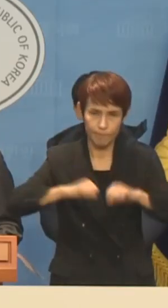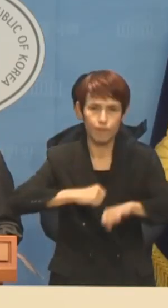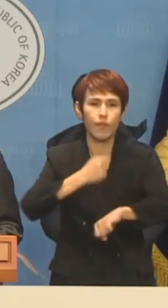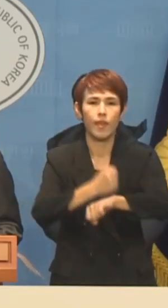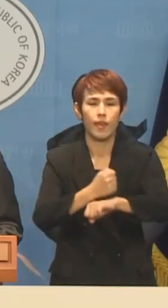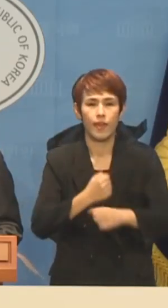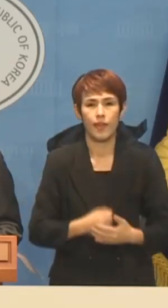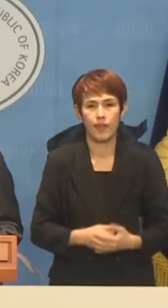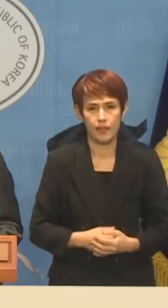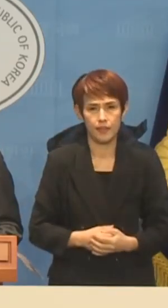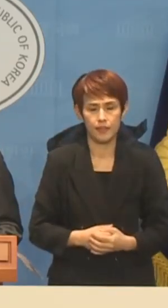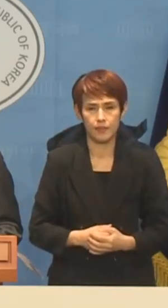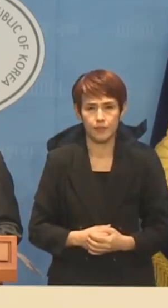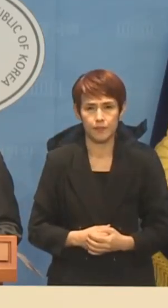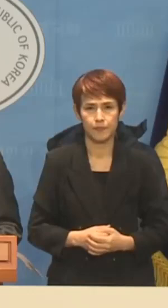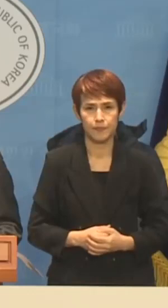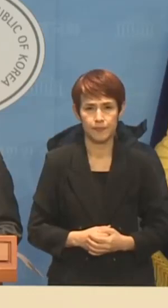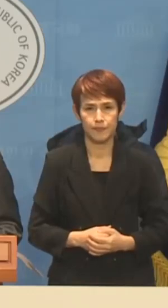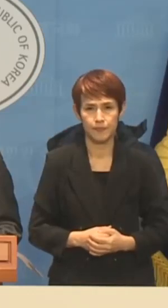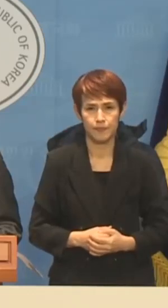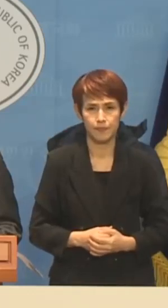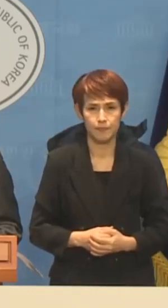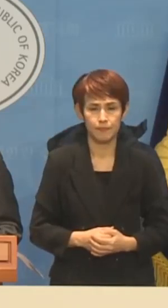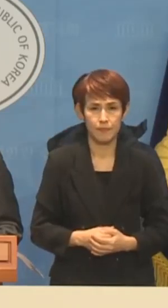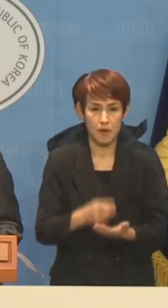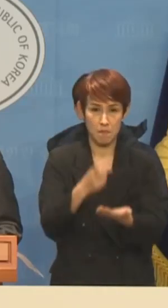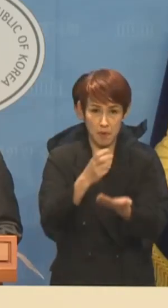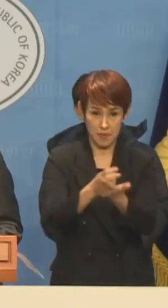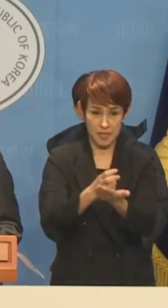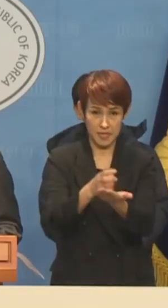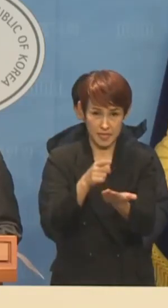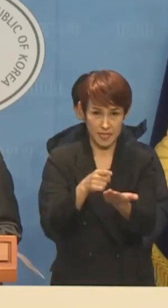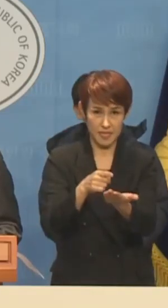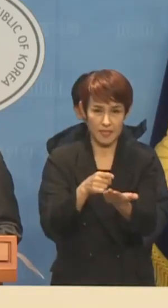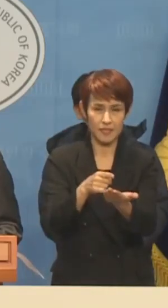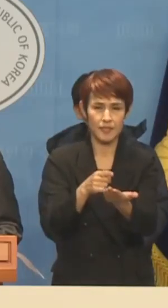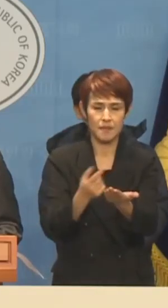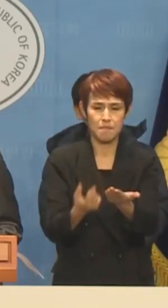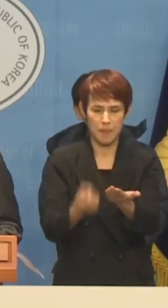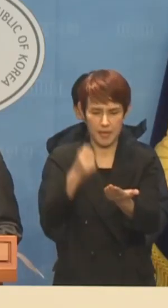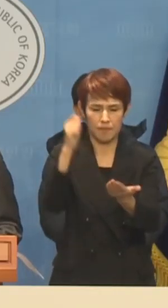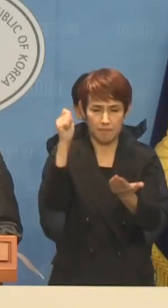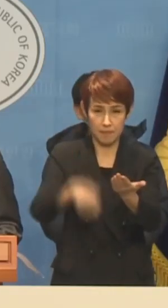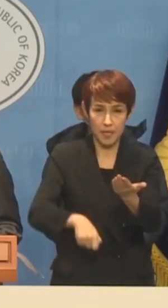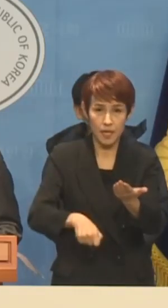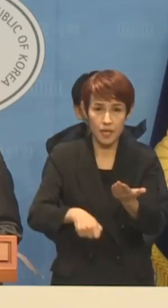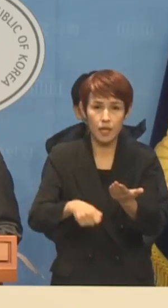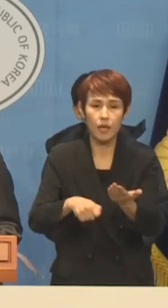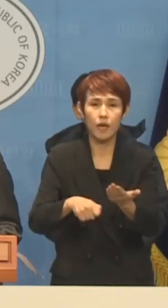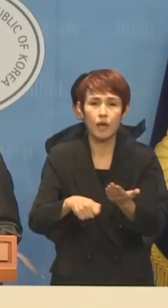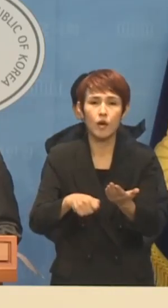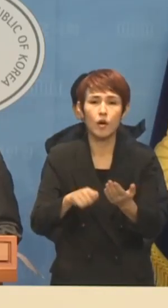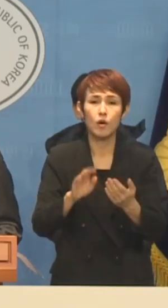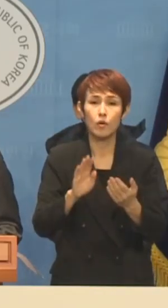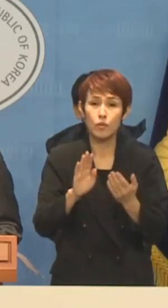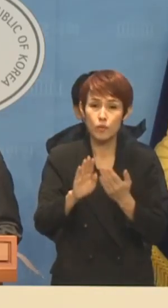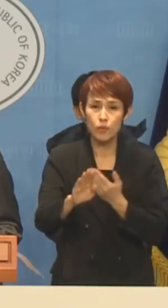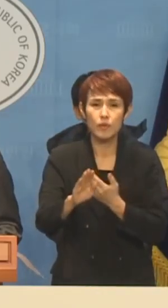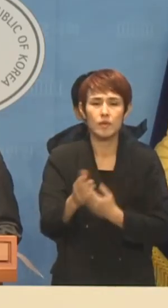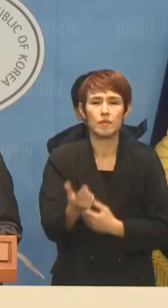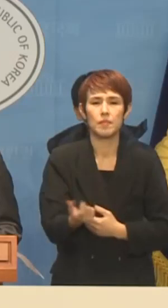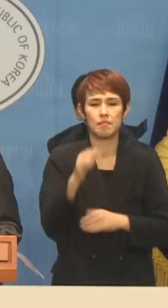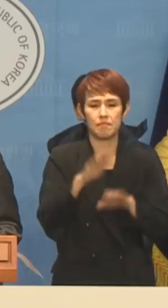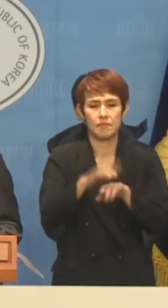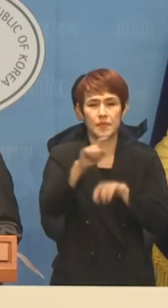나갈 것을 다짐합니다. 법안이 국회의 문턱을 넘어 하루속히 실현될